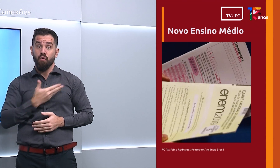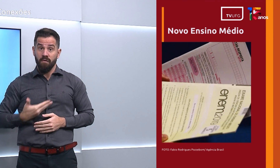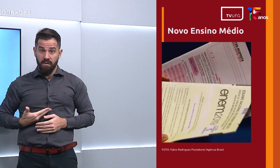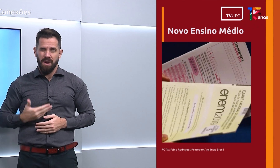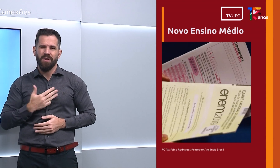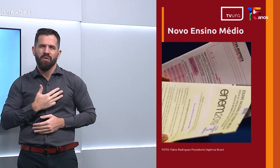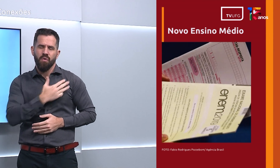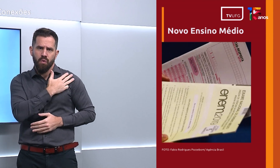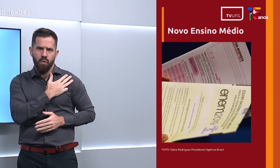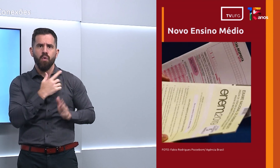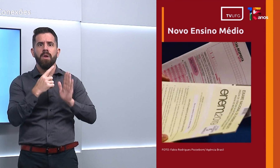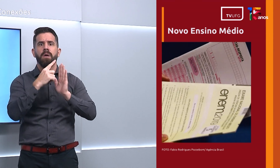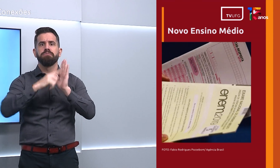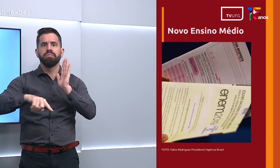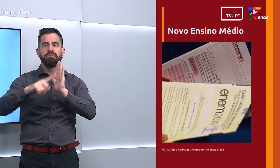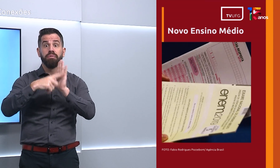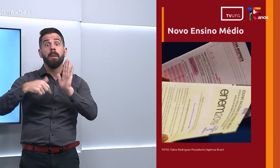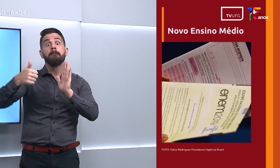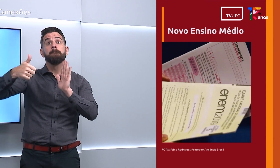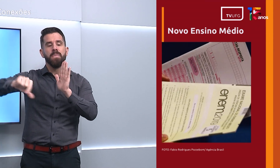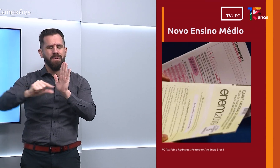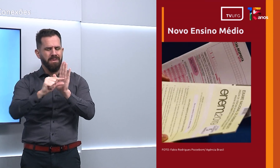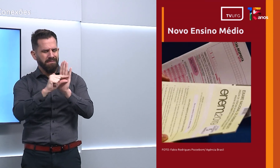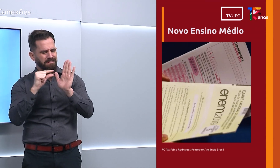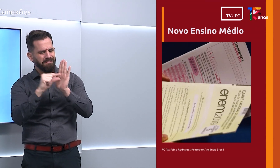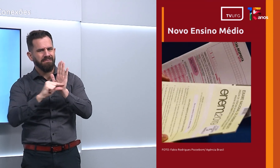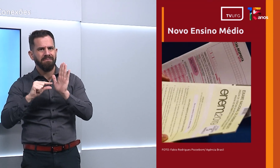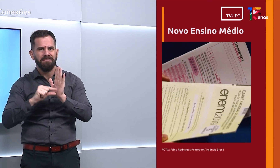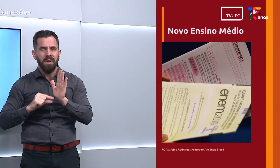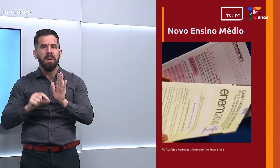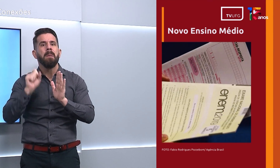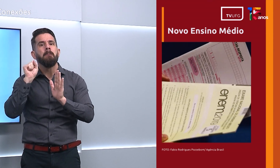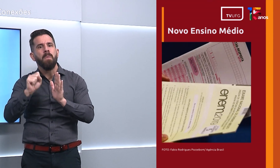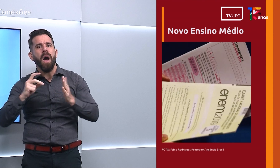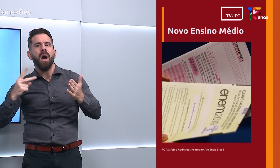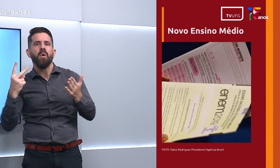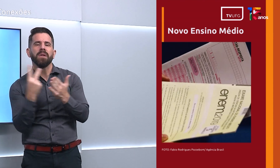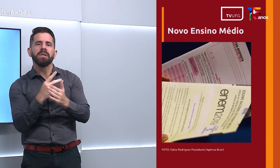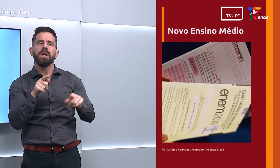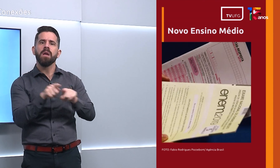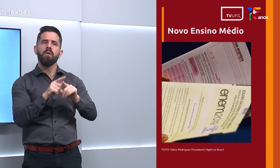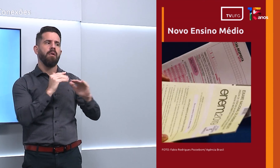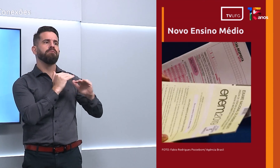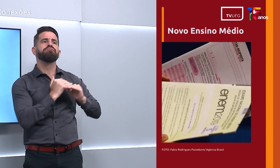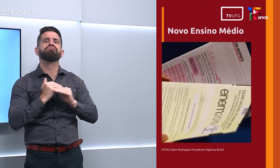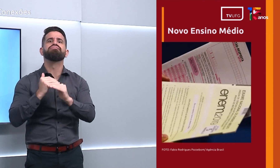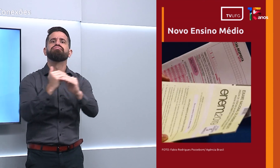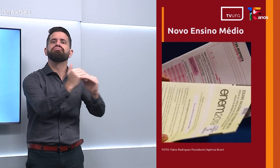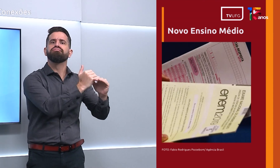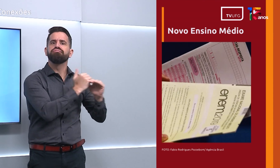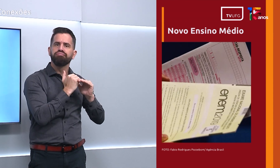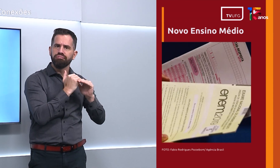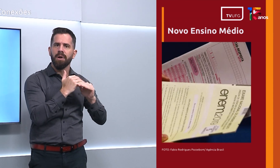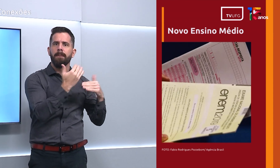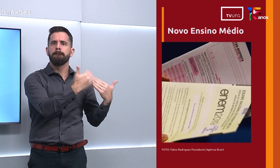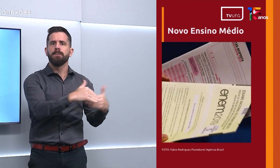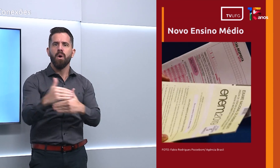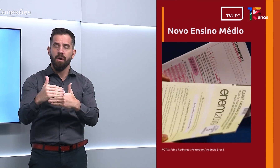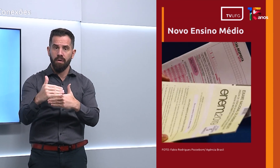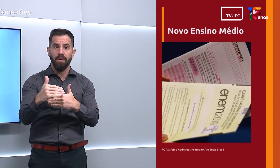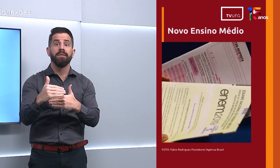do conteúdo flexível poderia comprometer a equivalência das provas, afetar a condição